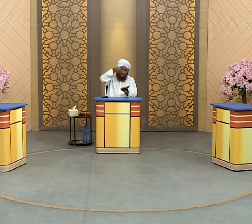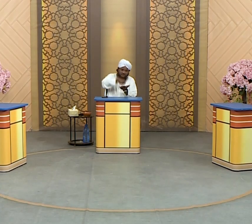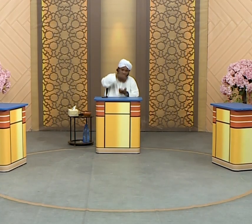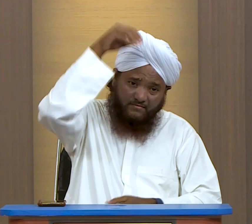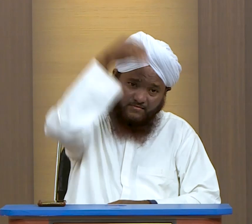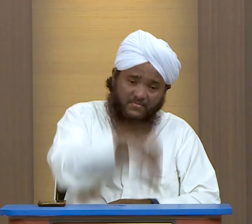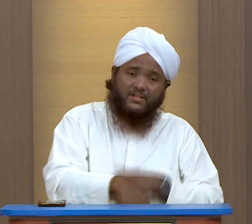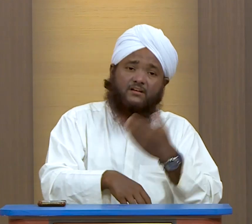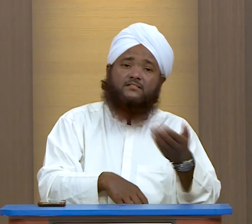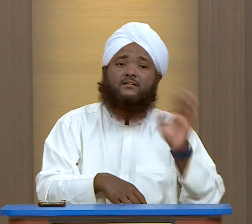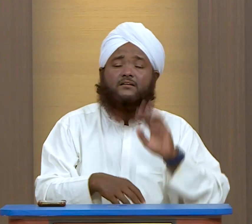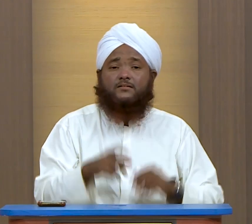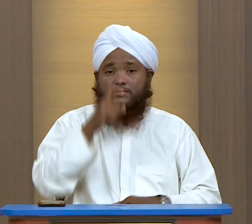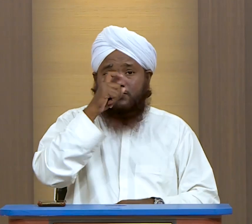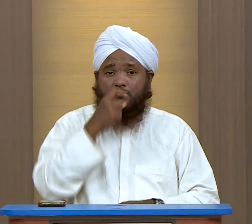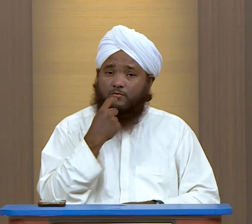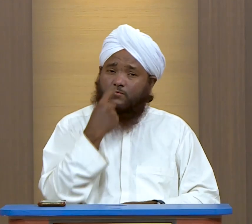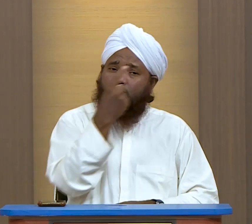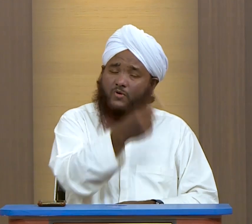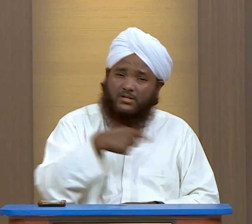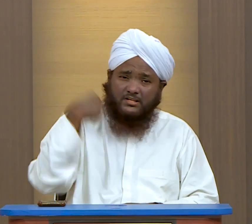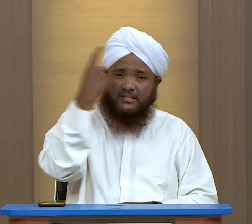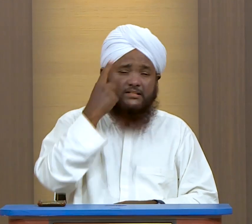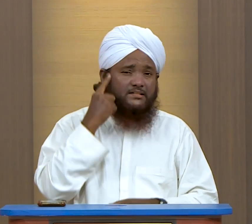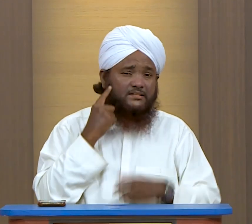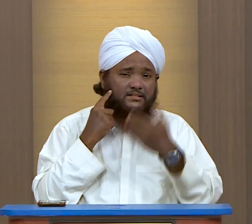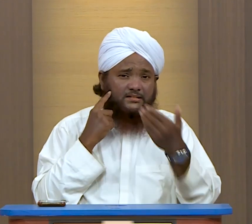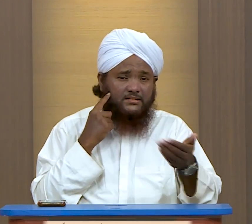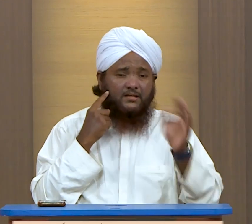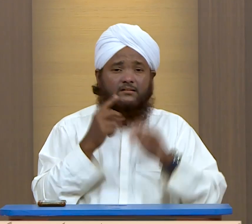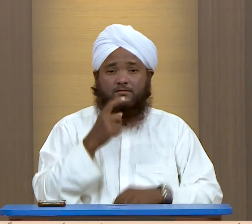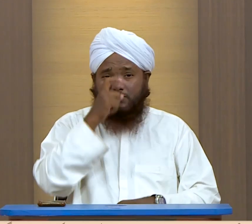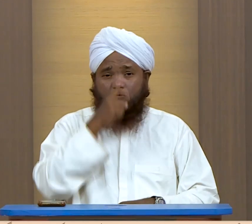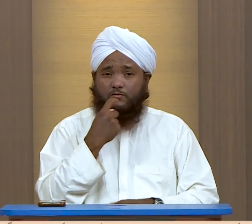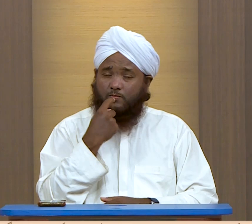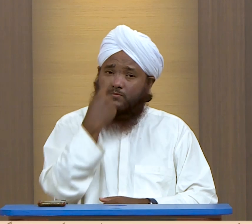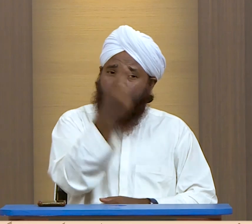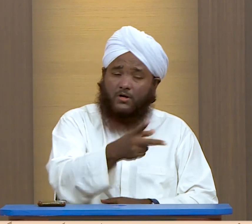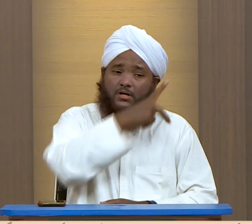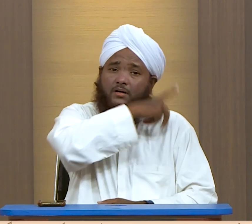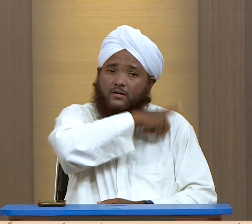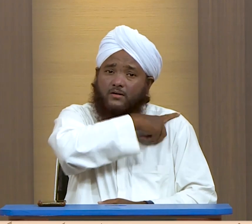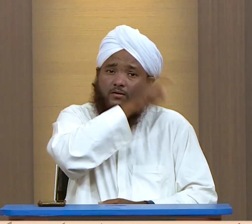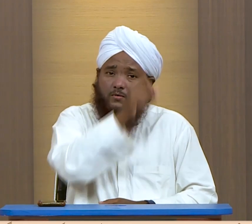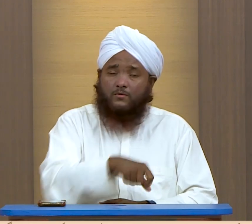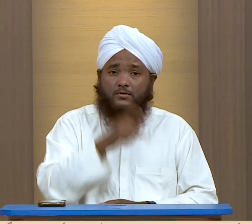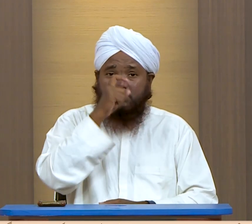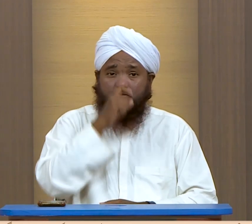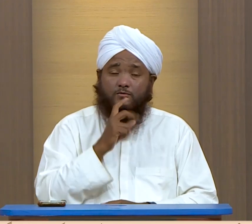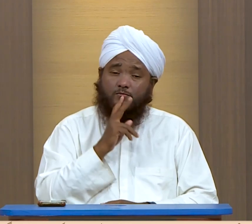ہے۔ جھوٹ بولنے سے منہ کالا ہو جاتا ہے۔ جھوٹی بات کہنا کبیرہ گناہ ہے۔ جھوٹ بولنا نفاق کی